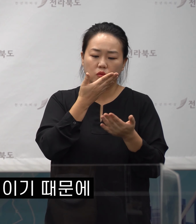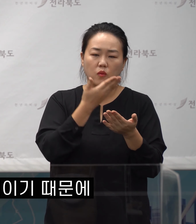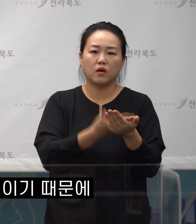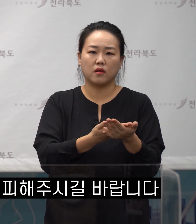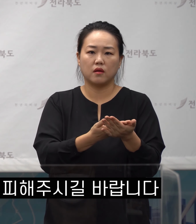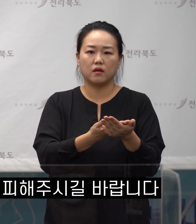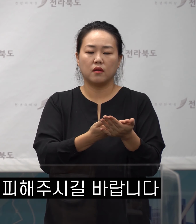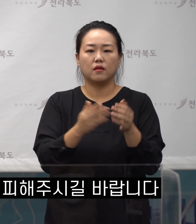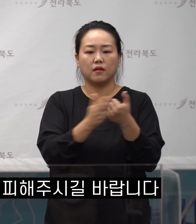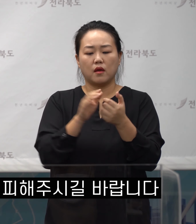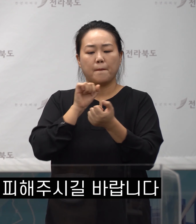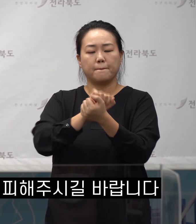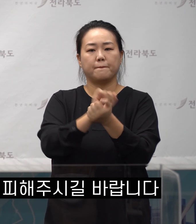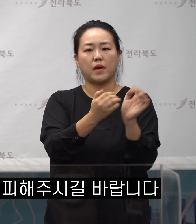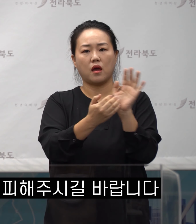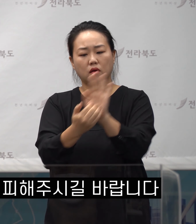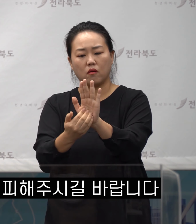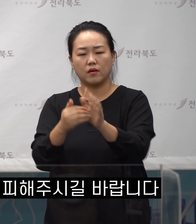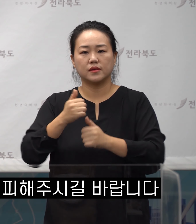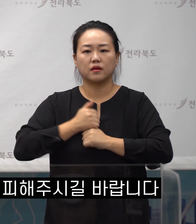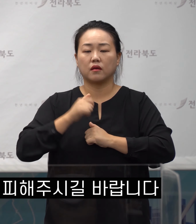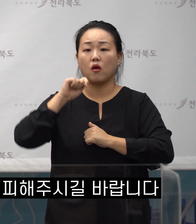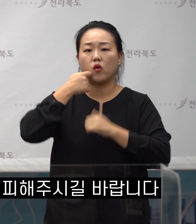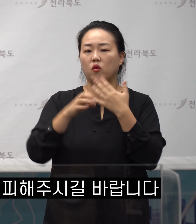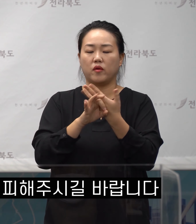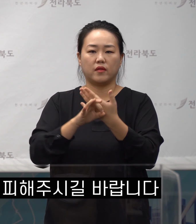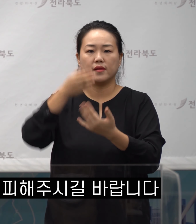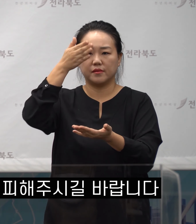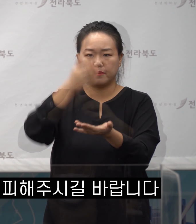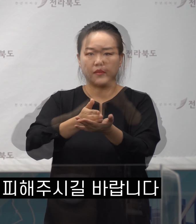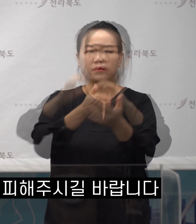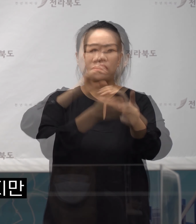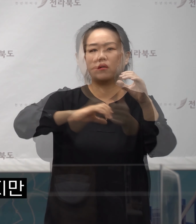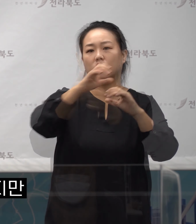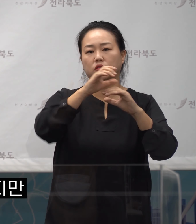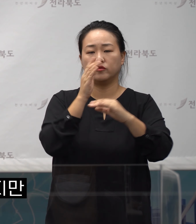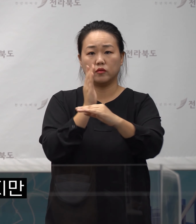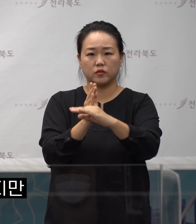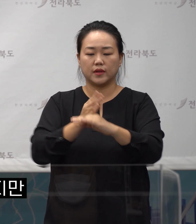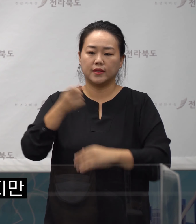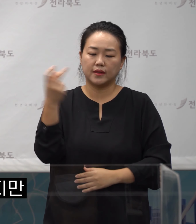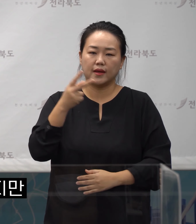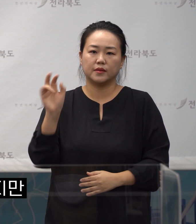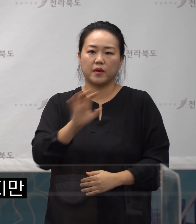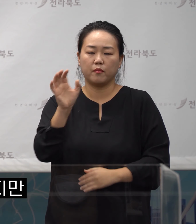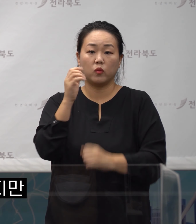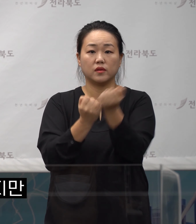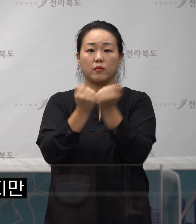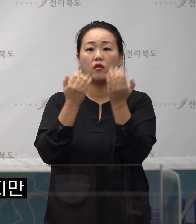때문에요. 방역수칙이 지켜지기 어려운 거는 피해 주시기 바랍니다. 거듭 말씀을